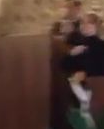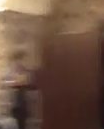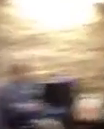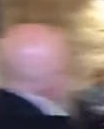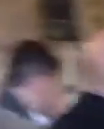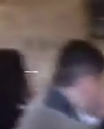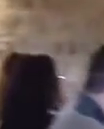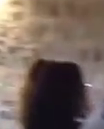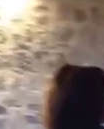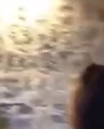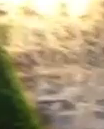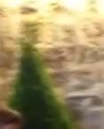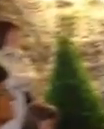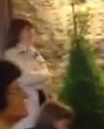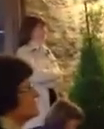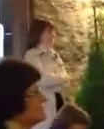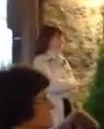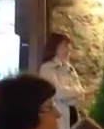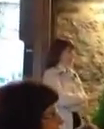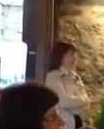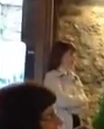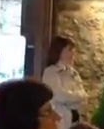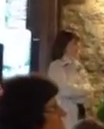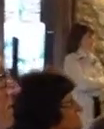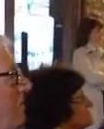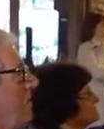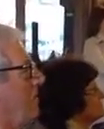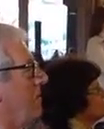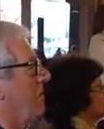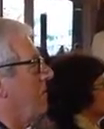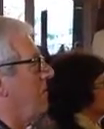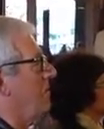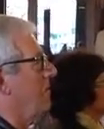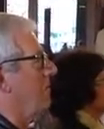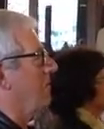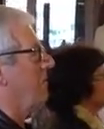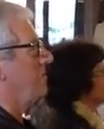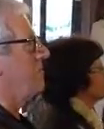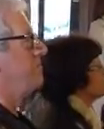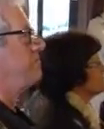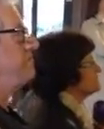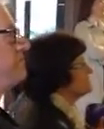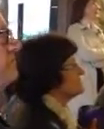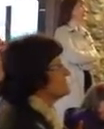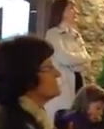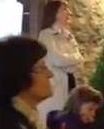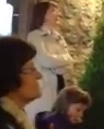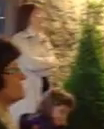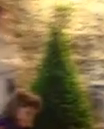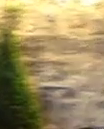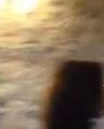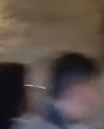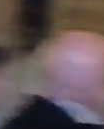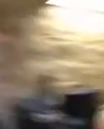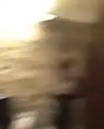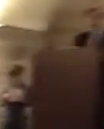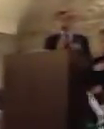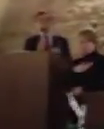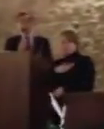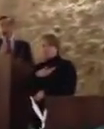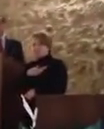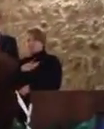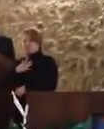per l'assistenza che sono qui presenti e qui fuori, lo spirito di servizio è quello che evidentemente a mio avviso è la